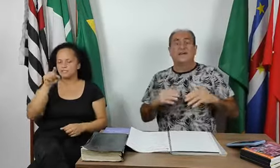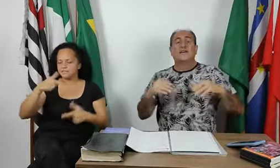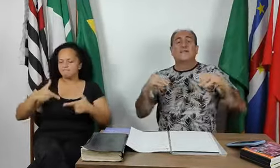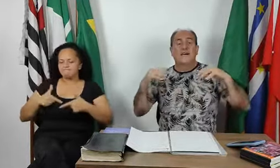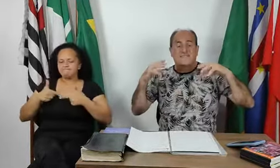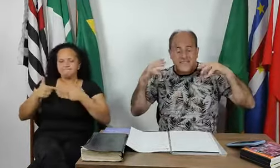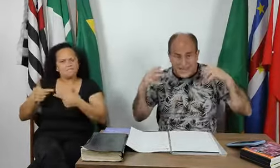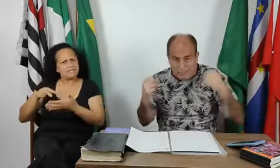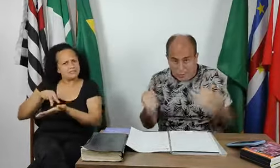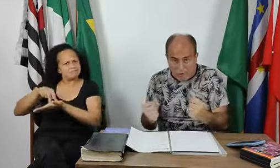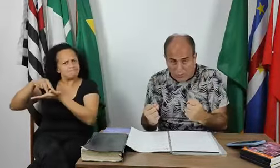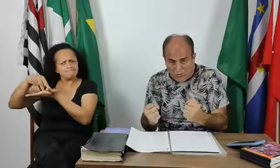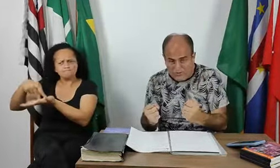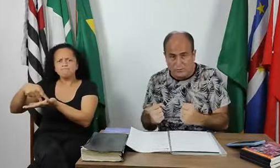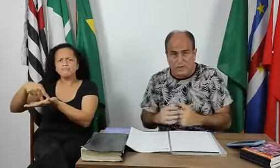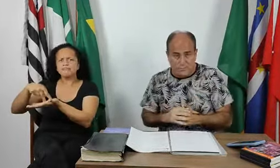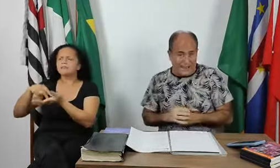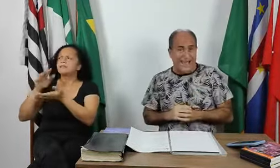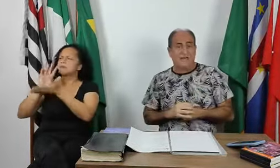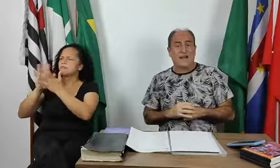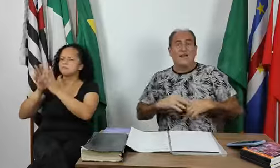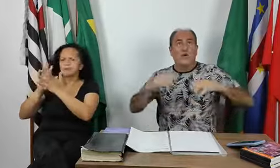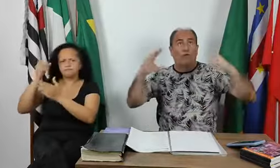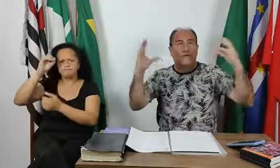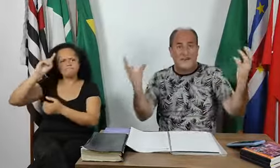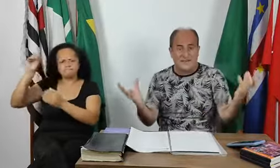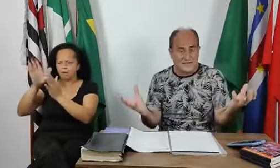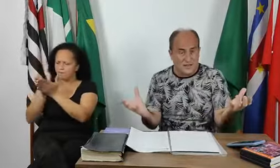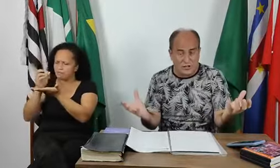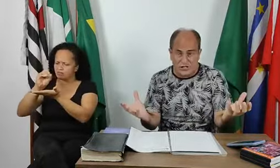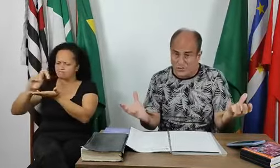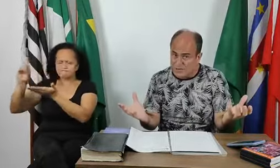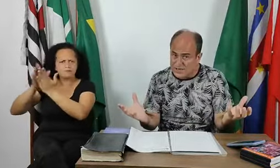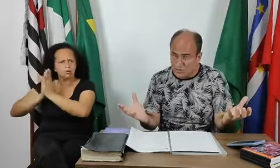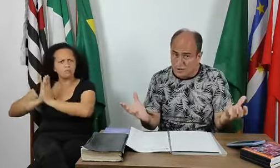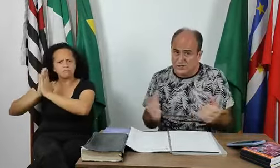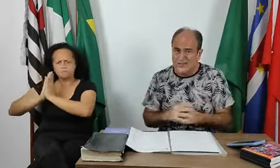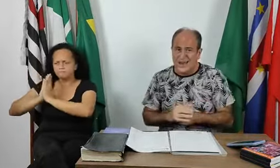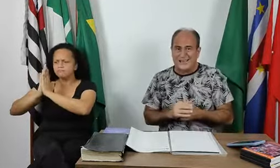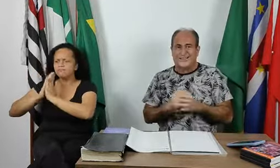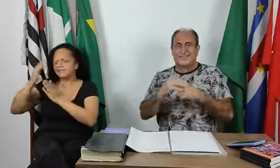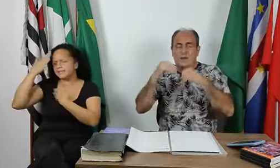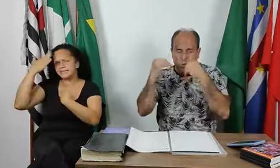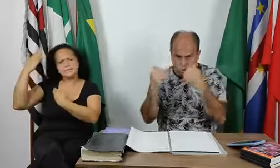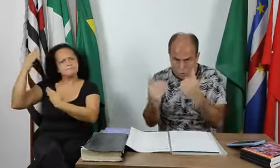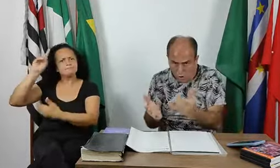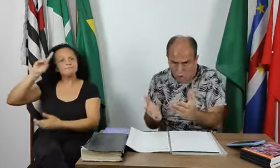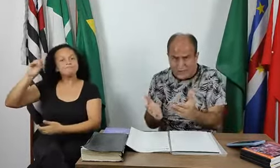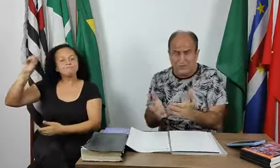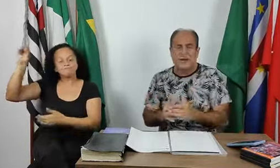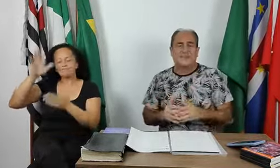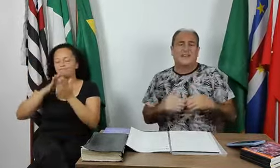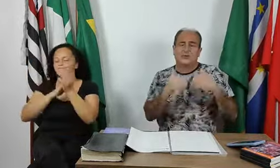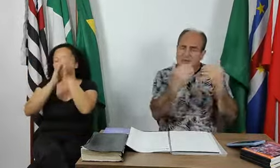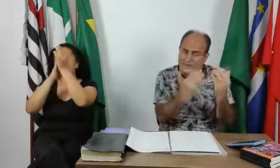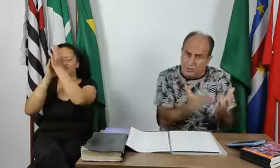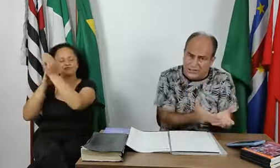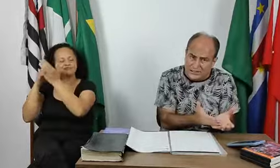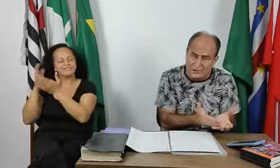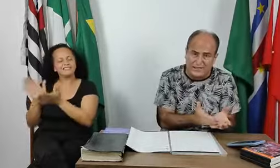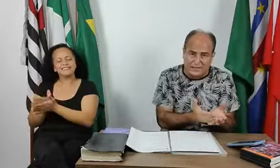fé, fazendo a boa confissão da palavra, oferecendo a Jesus ações de graças, louvando a